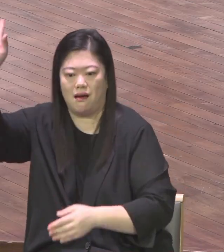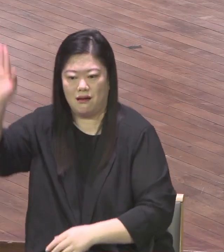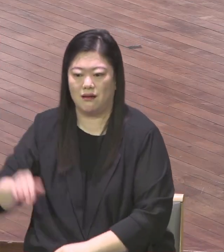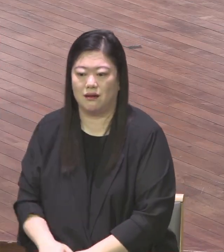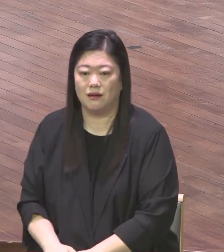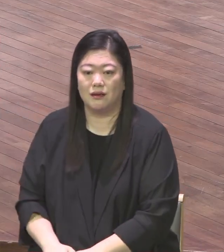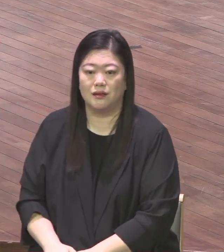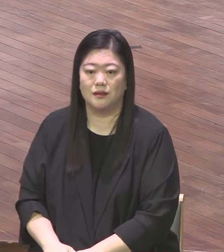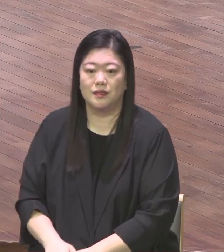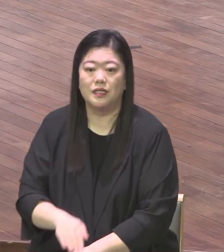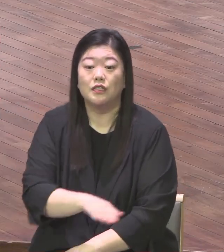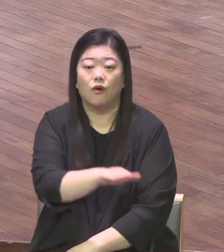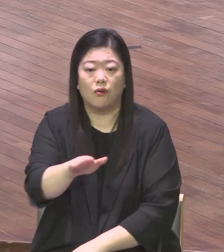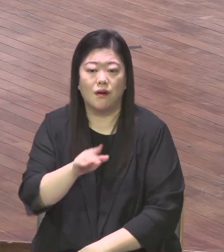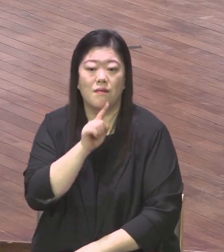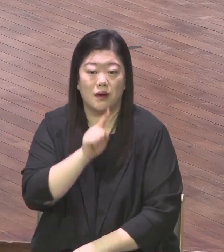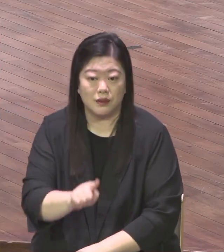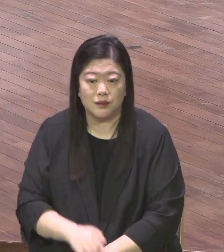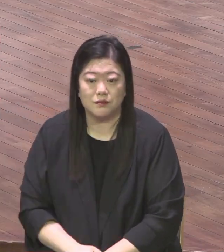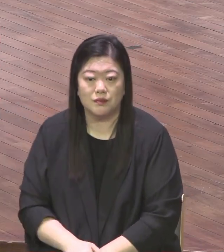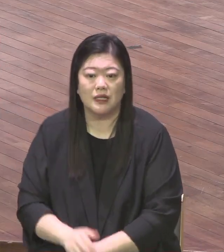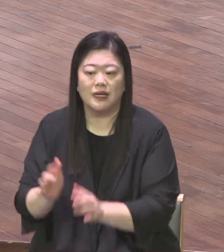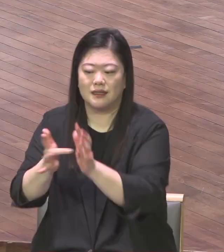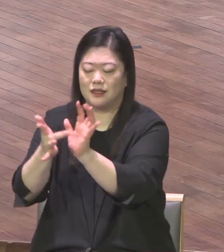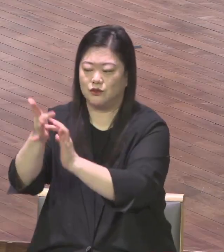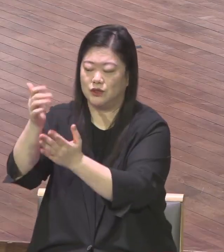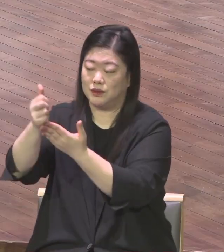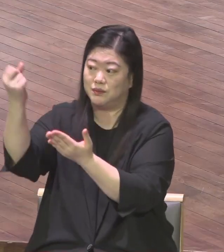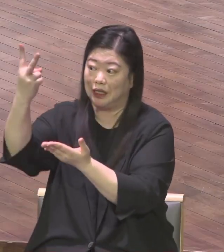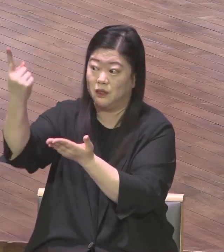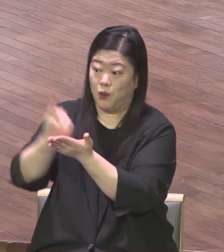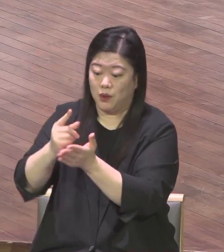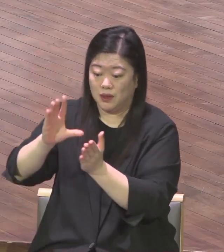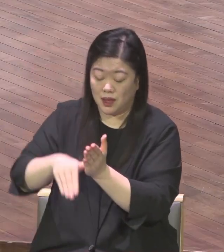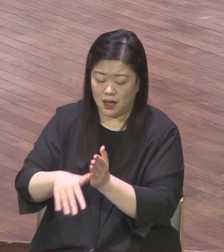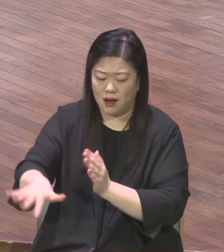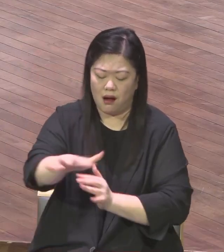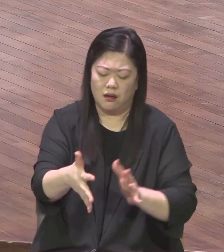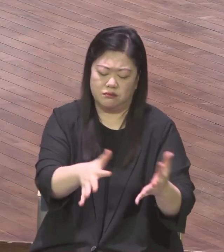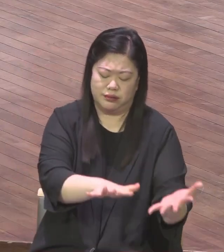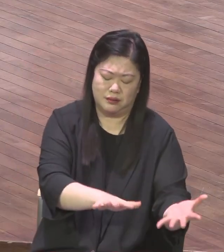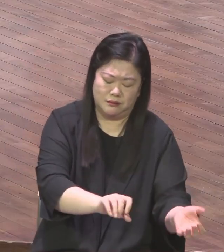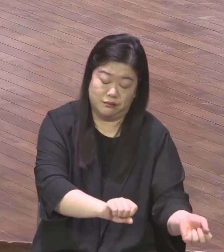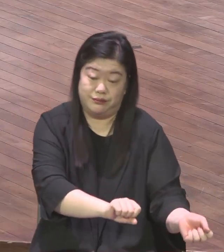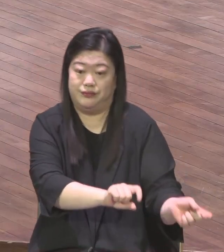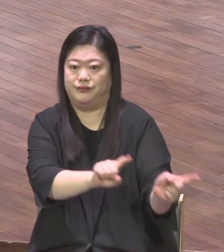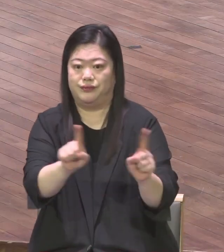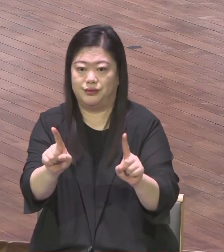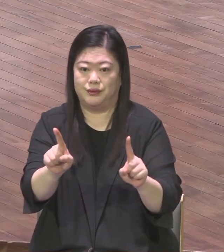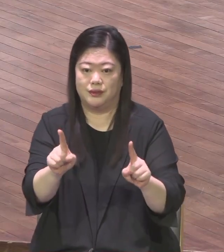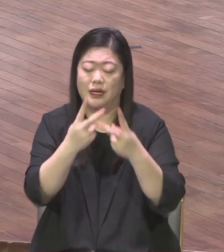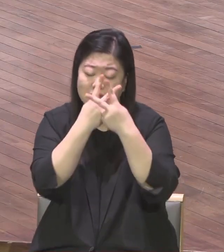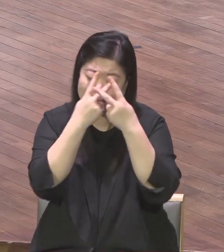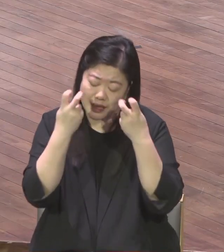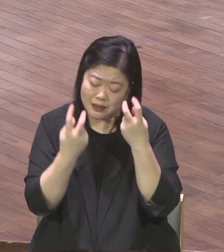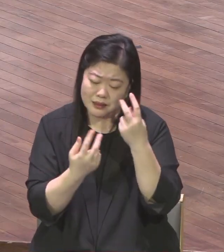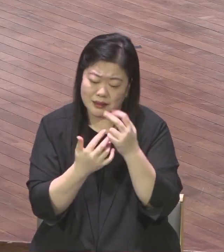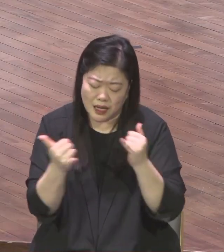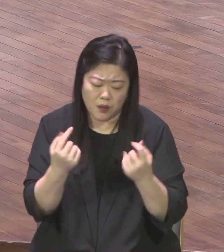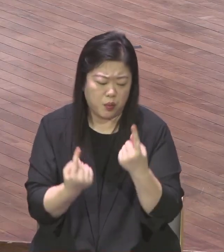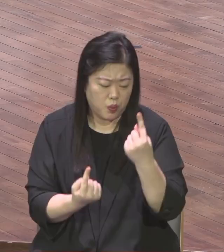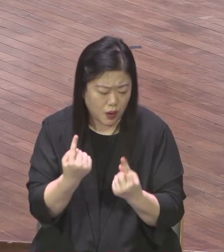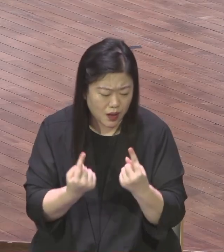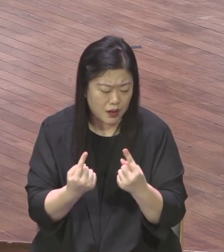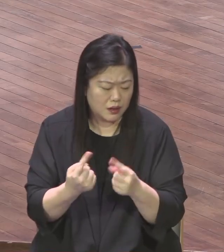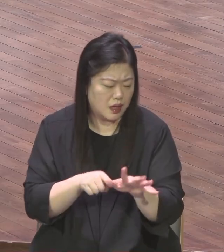이것을 말하노니 주께서 강림하실 때에 우리 살아남아 있는 자도 자는 자보다 결코